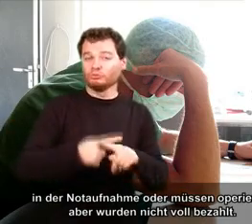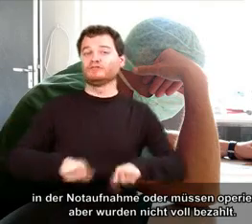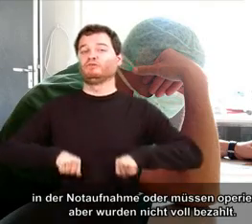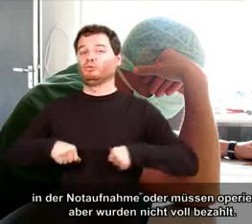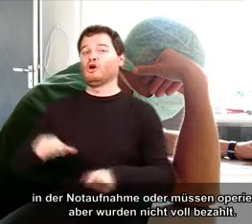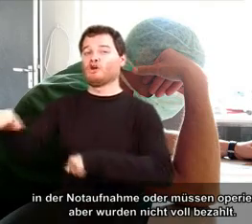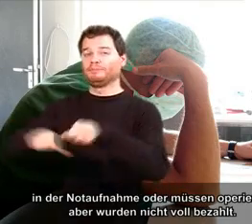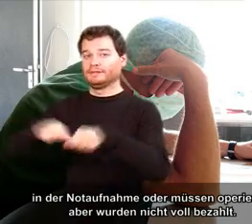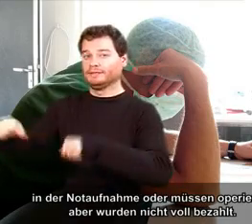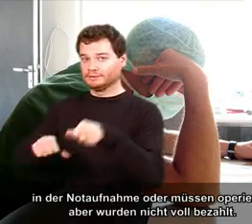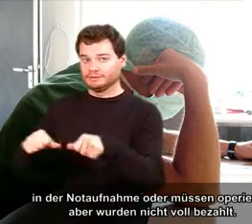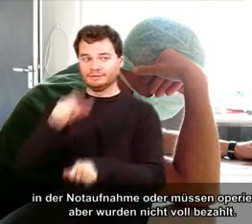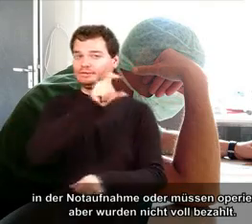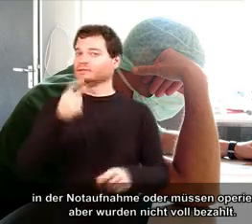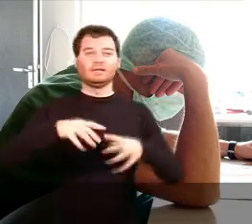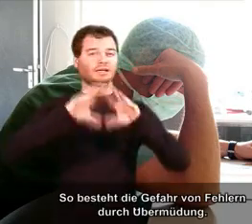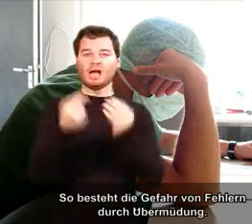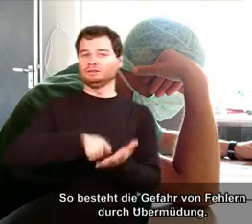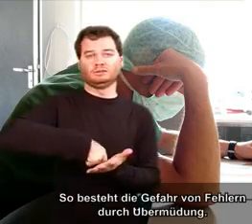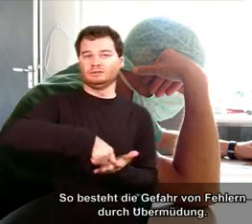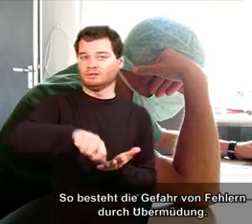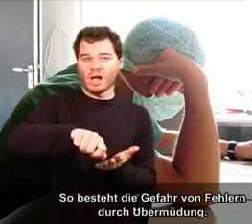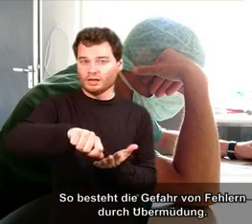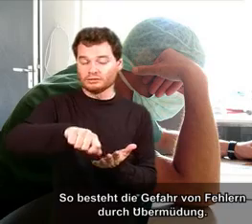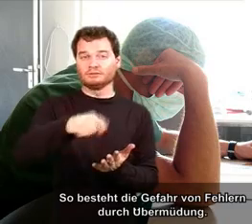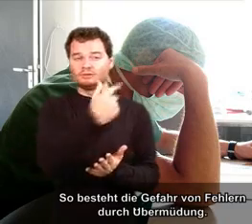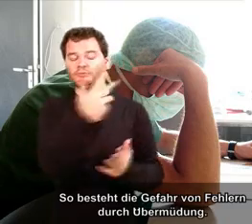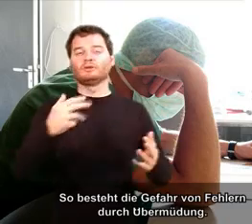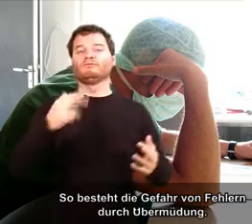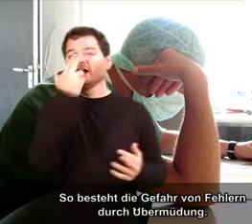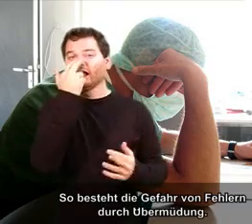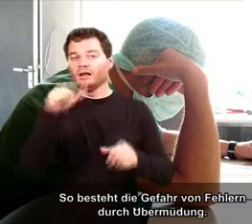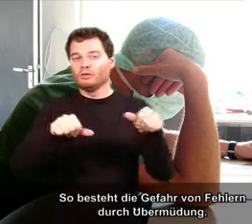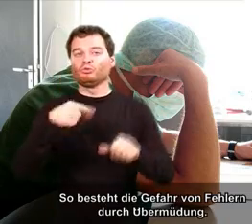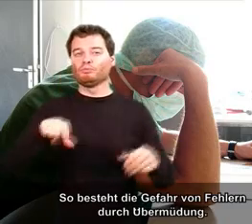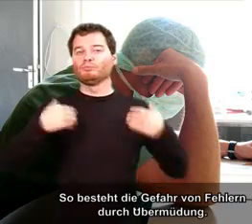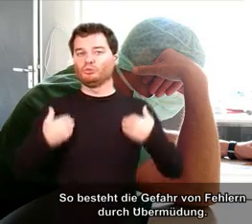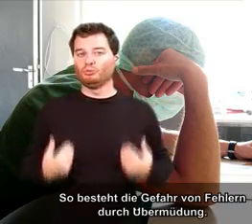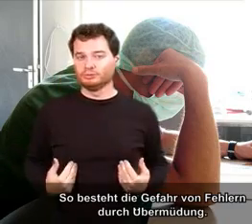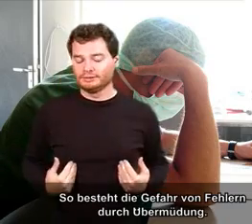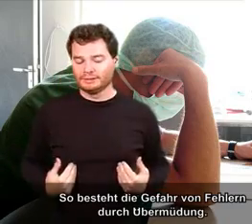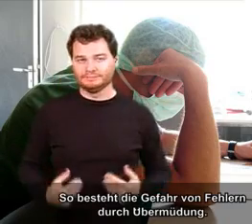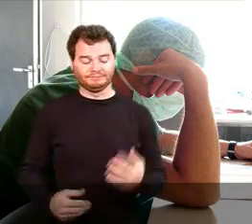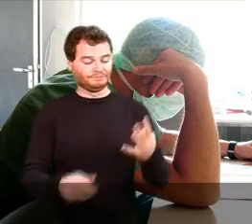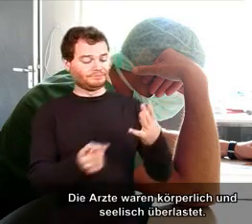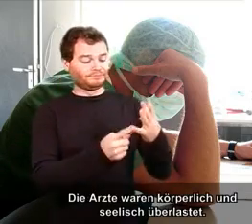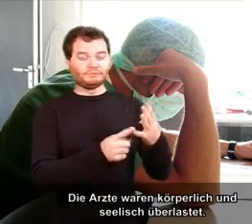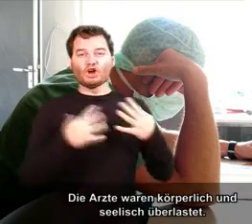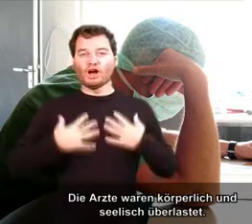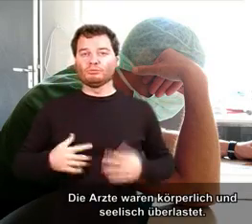oder müssen operieren, aber wurden nicht voll bezahlt. So besteht die Gefahr von Fehlern durch Übermüdung. Die